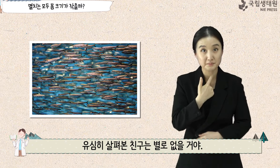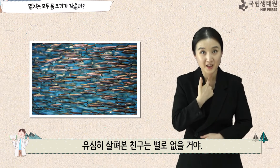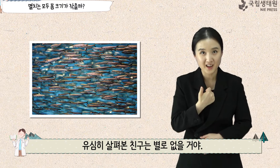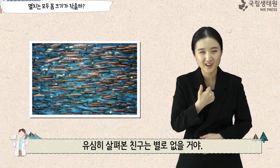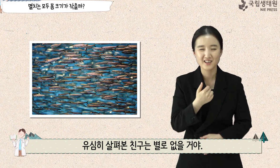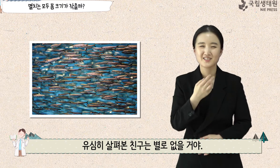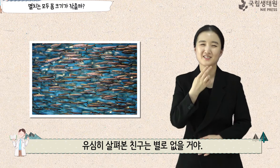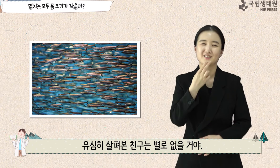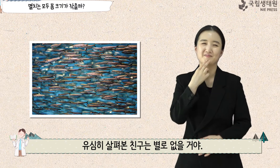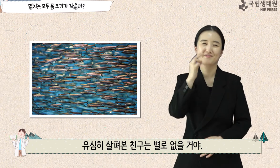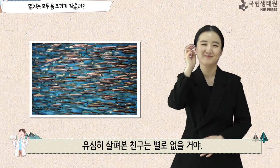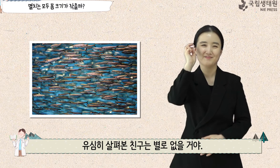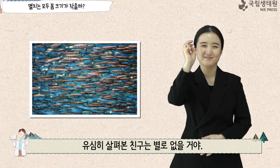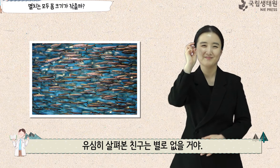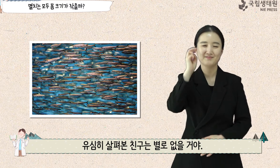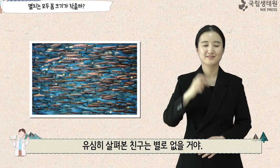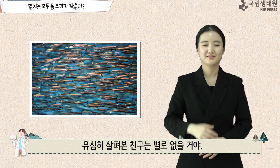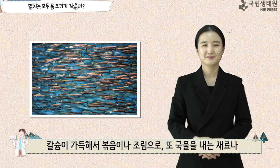없을 거야.